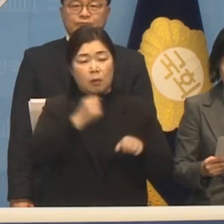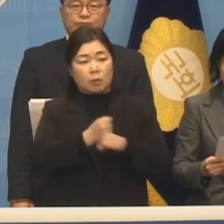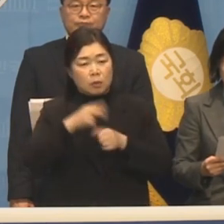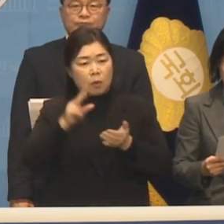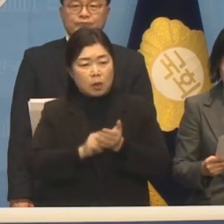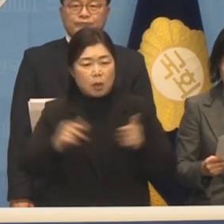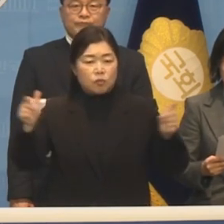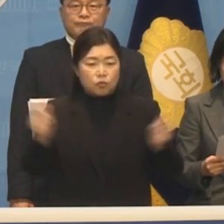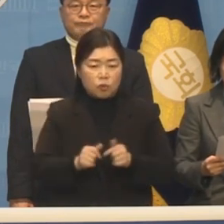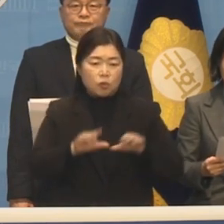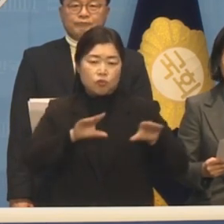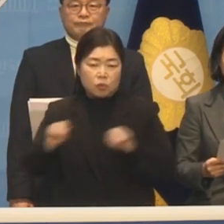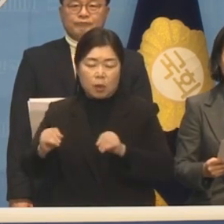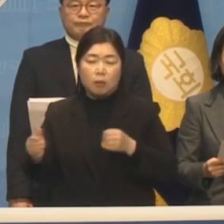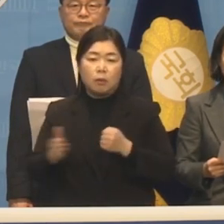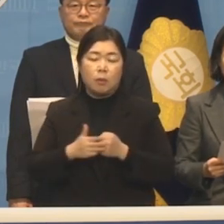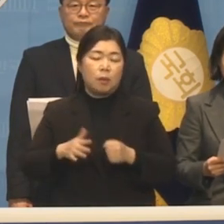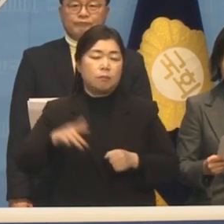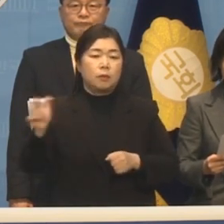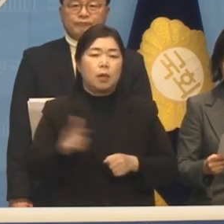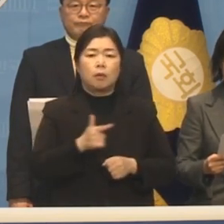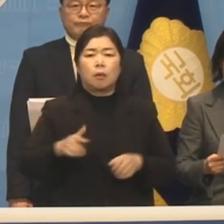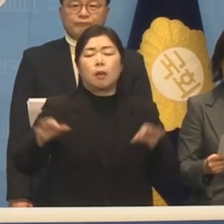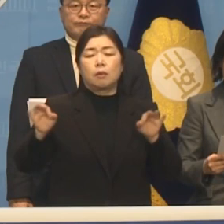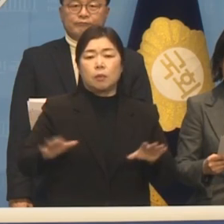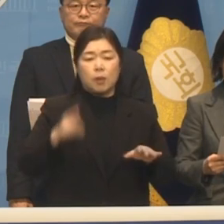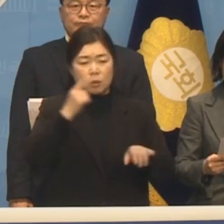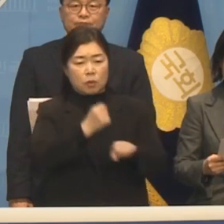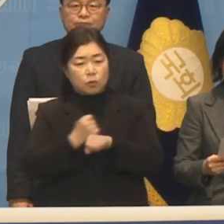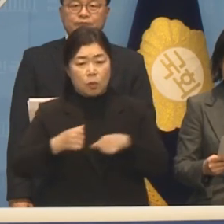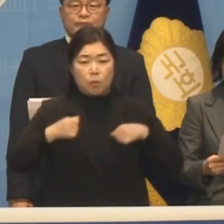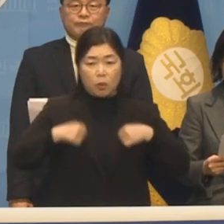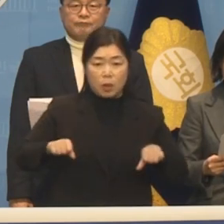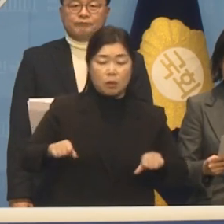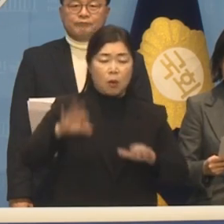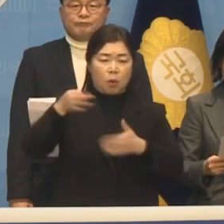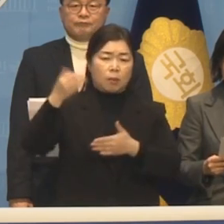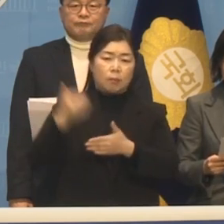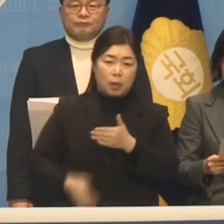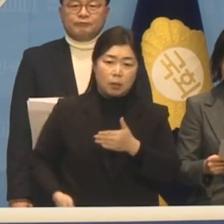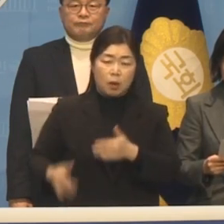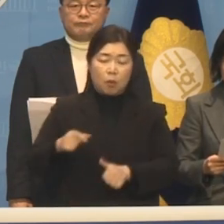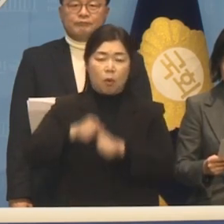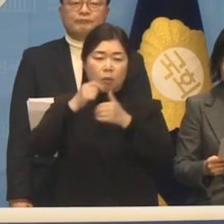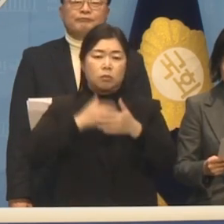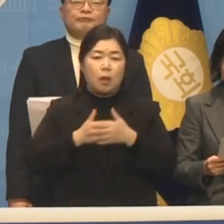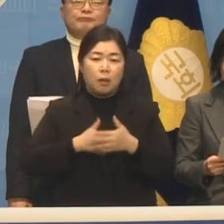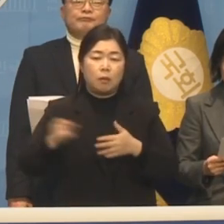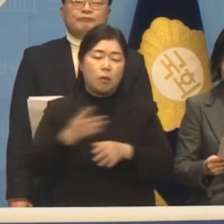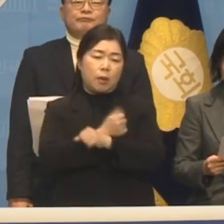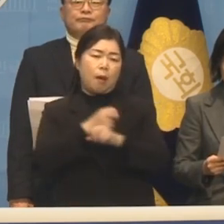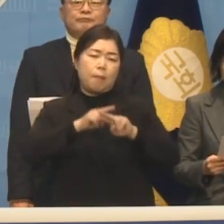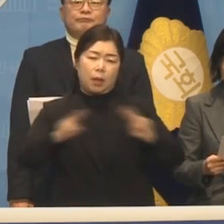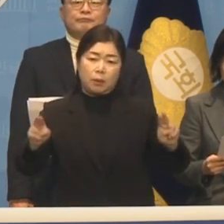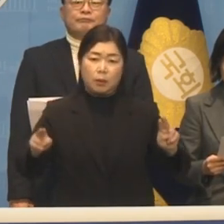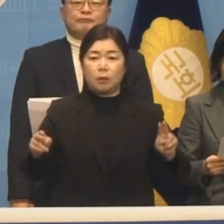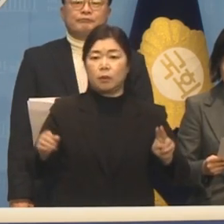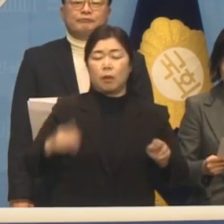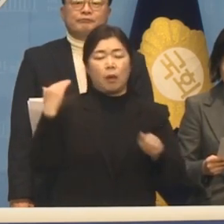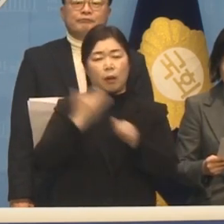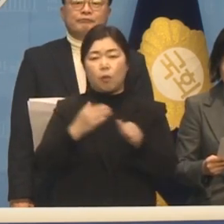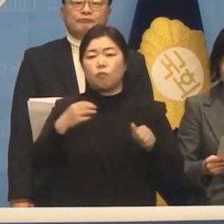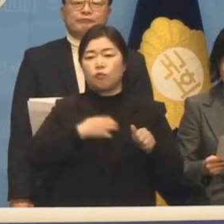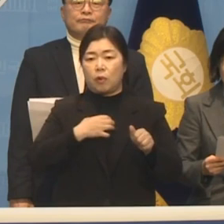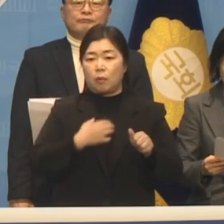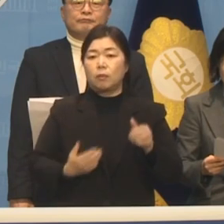축소, 중단으로 하루아침에 연구를 포기하거나 임금 삭감, 고용 불안과 계약 파기, 해고의